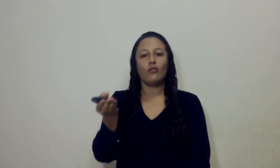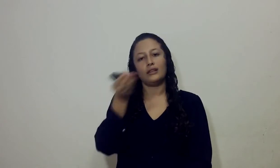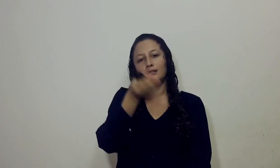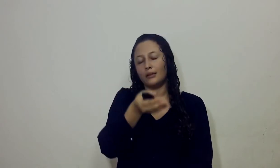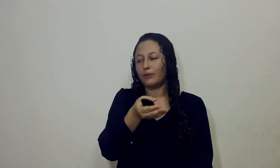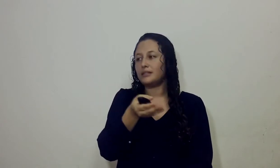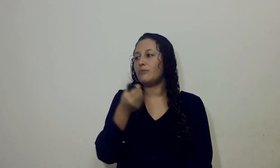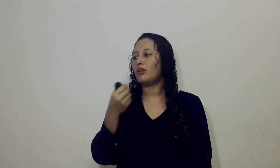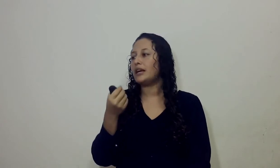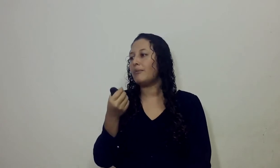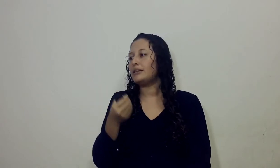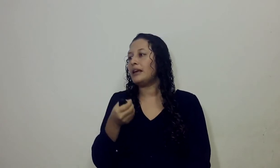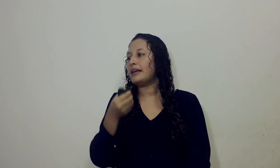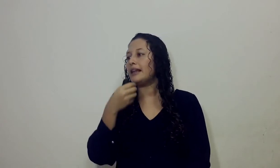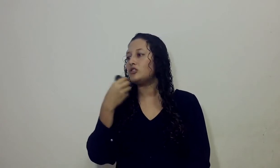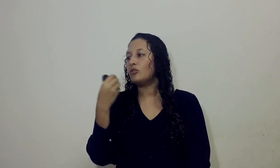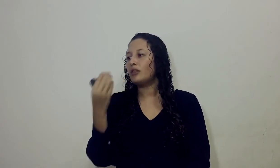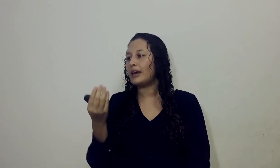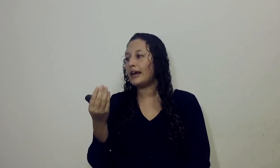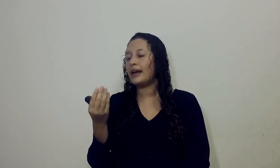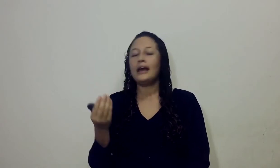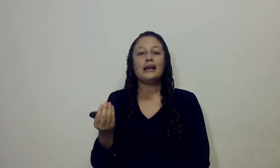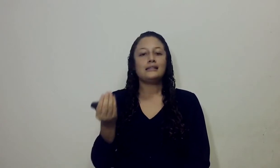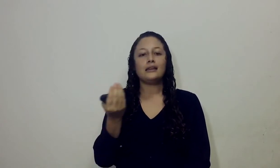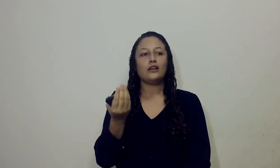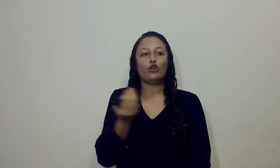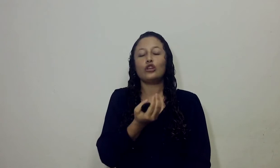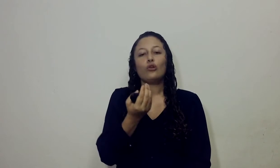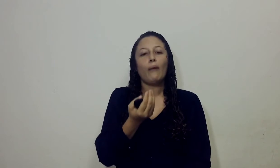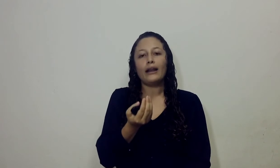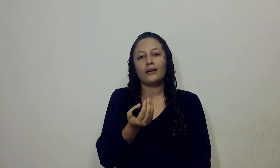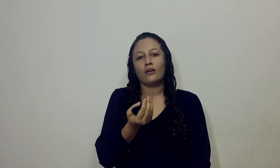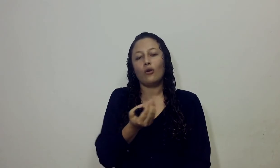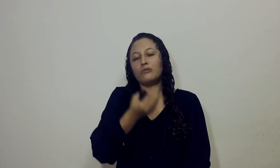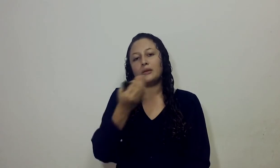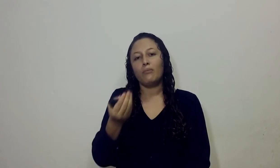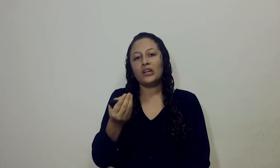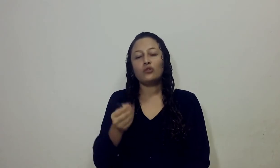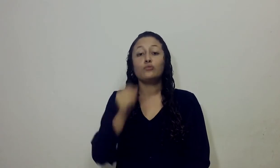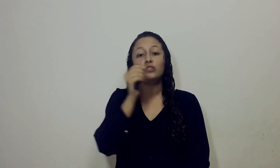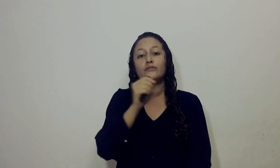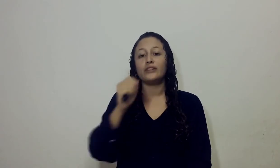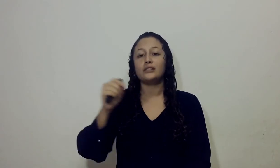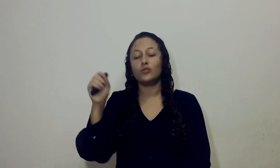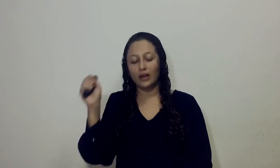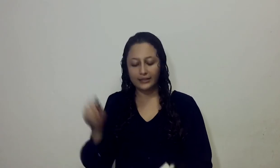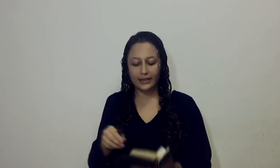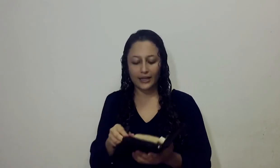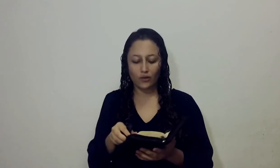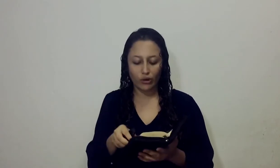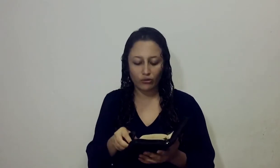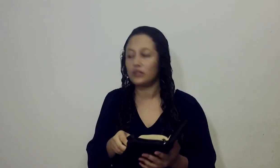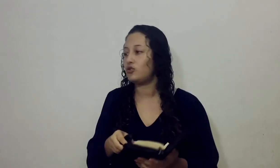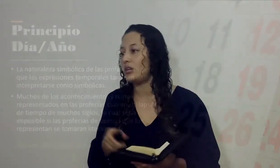simbólico Que se interprete Simbólicamente Y el hecho de que Si no se tomaran Como simbólicos Muchas fechas No